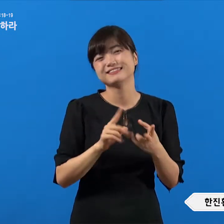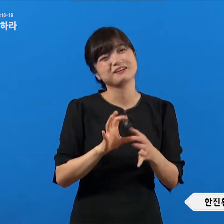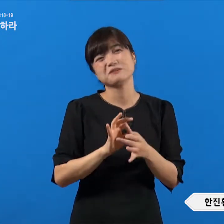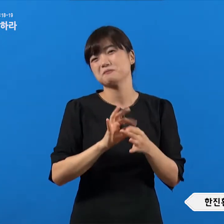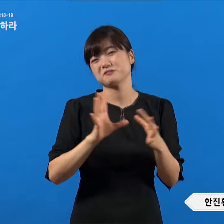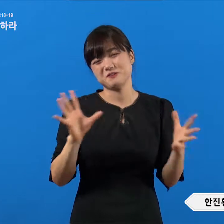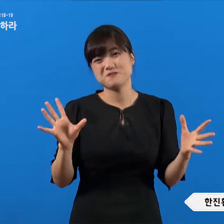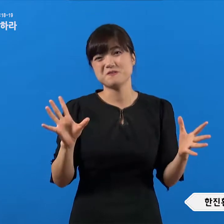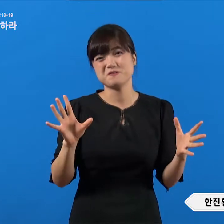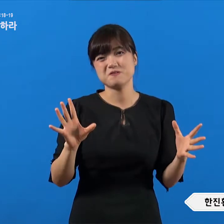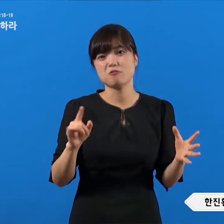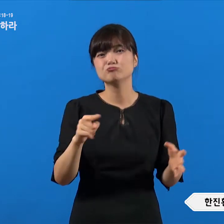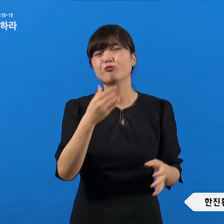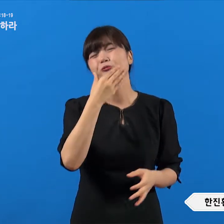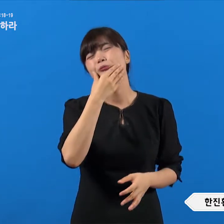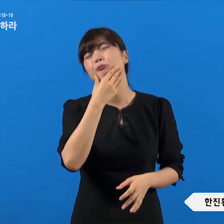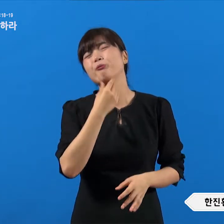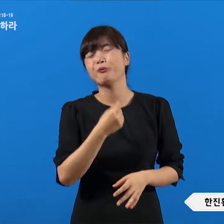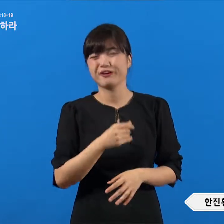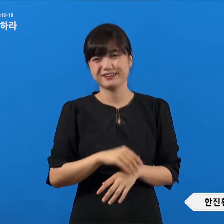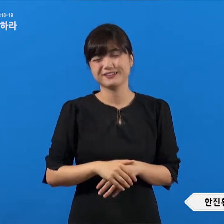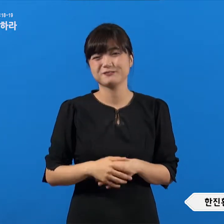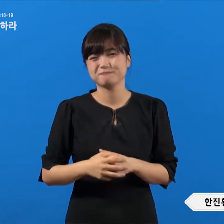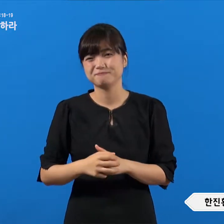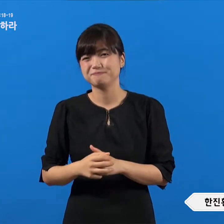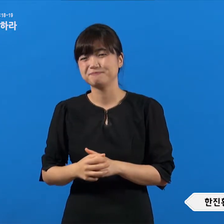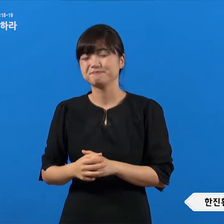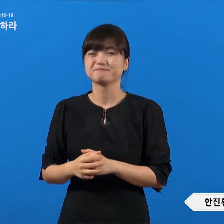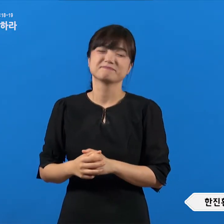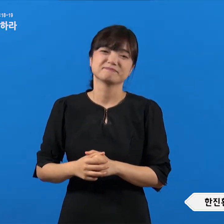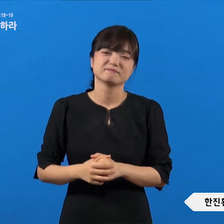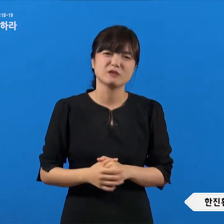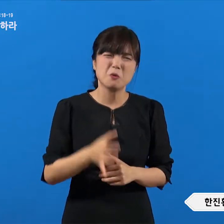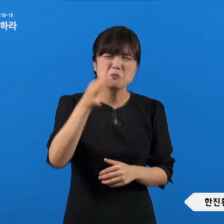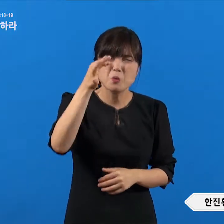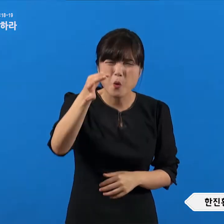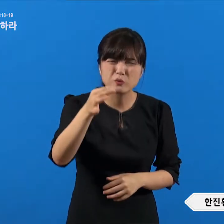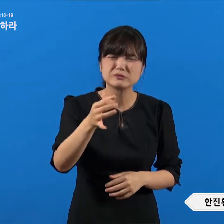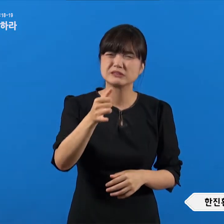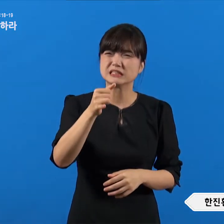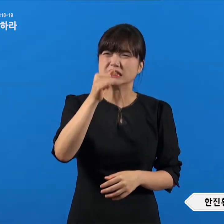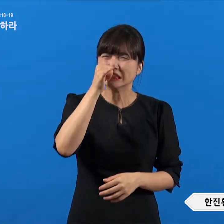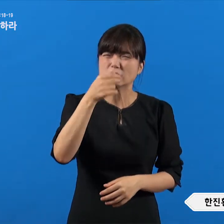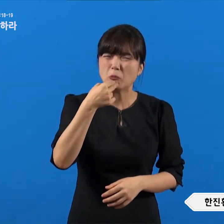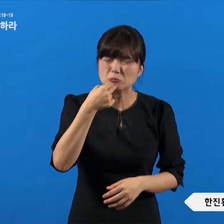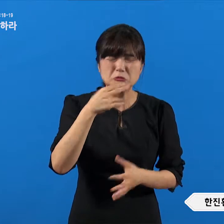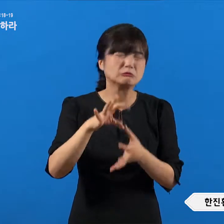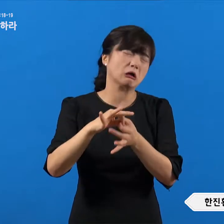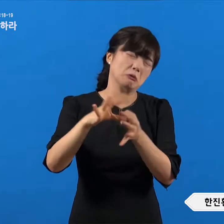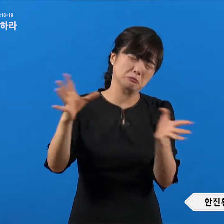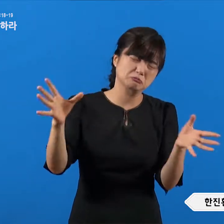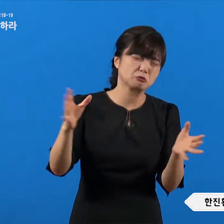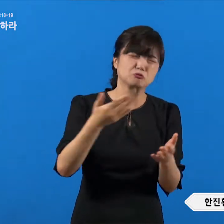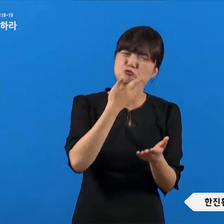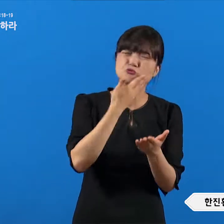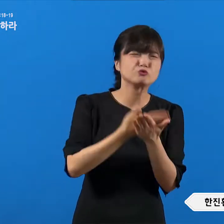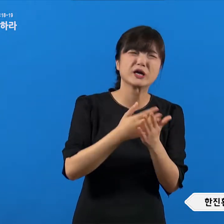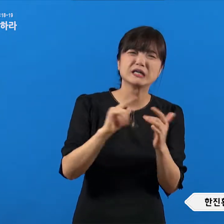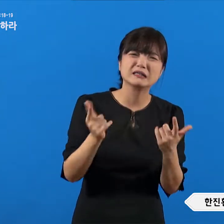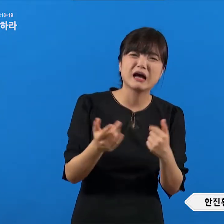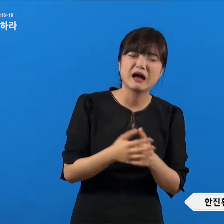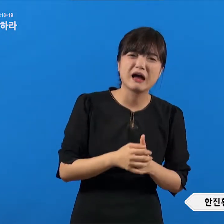여러분, 그것처럼 행복한 부부가 있을까요? 돈이야 있든지 없든지 그건 그렇게 중요하지